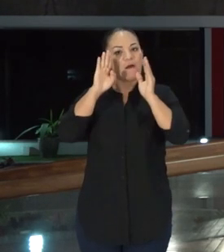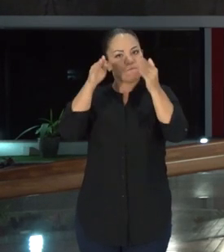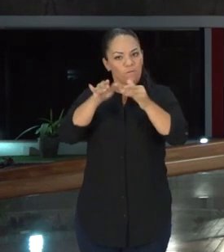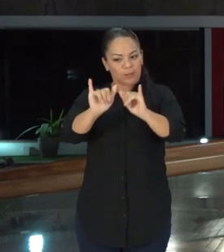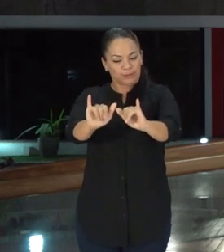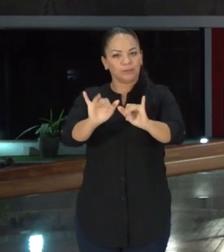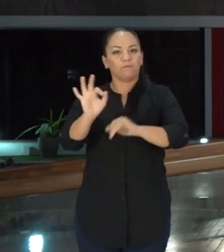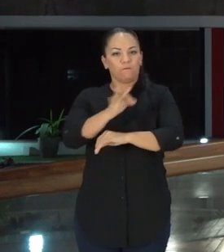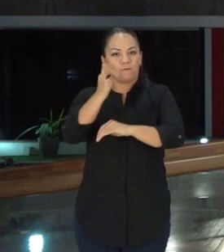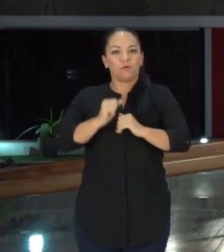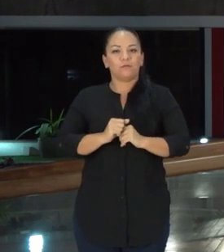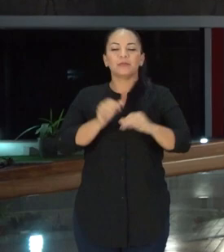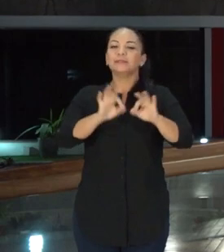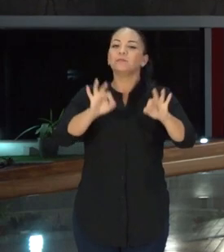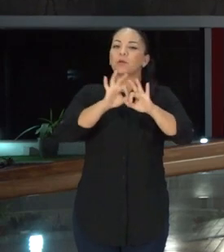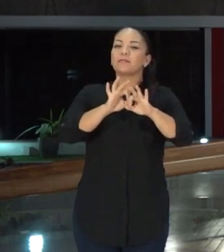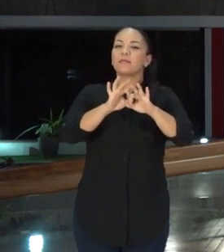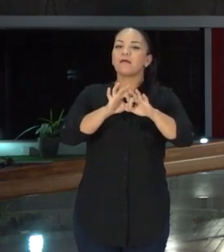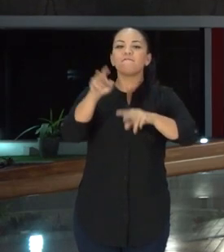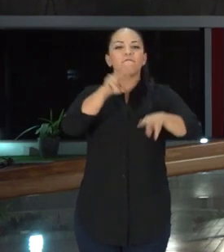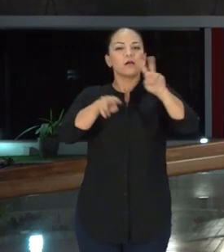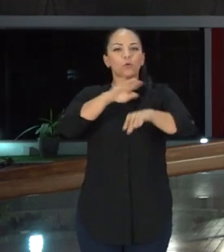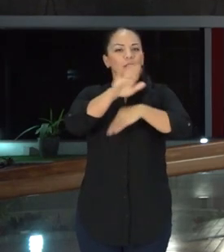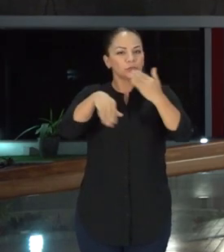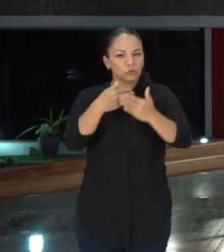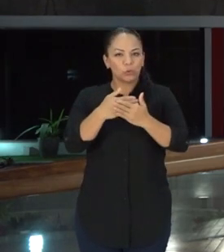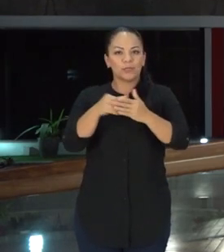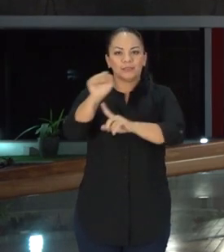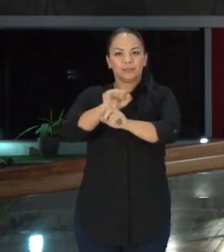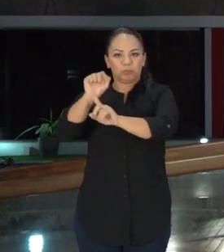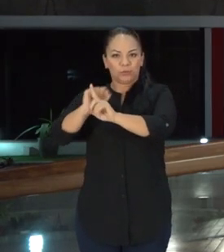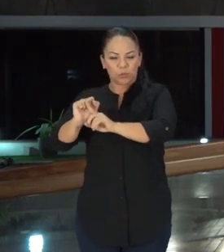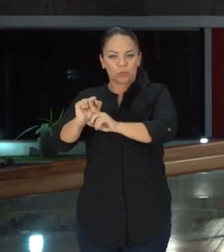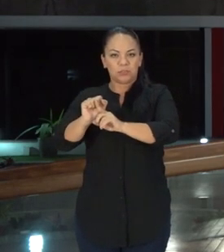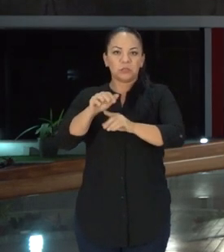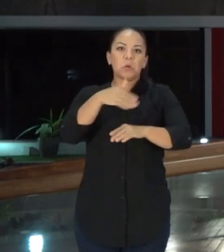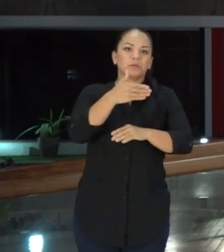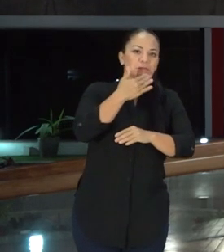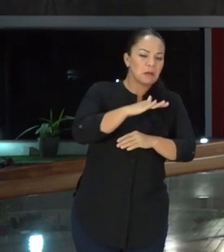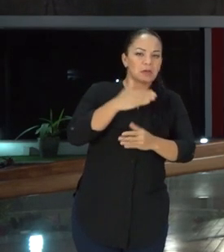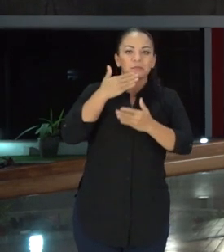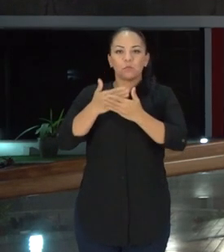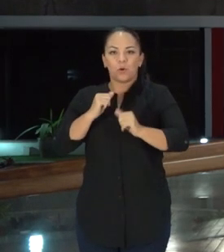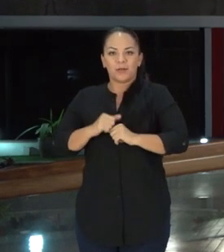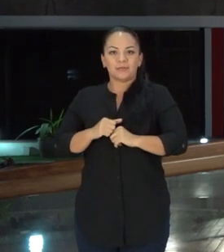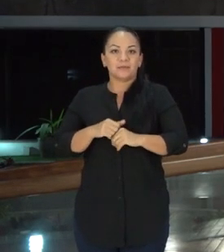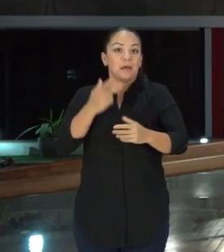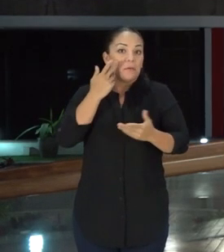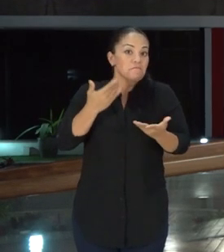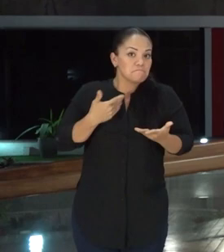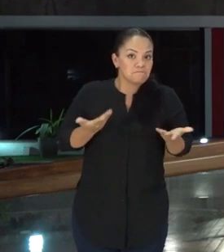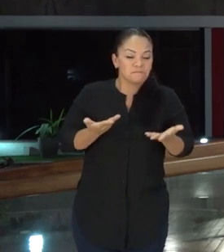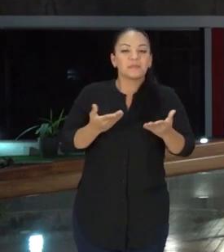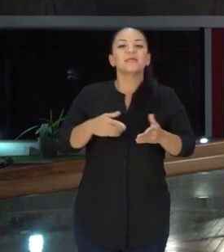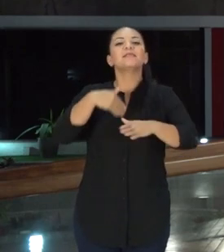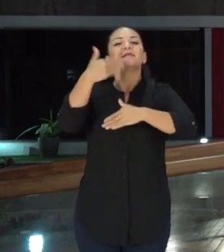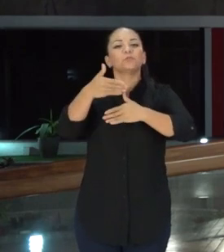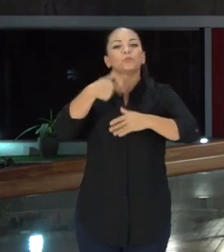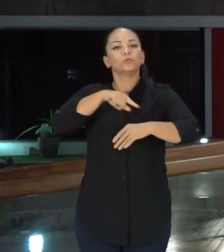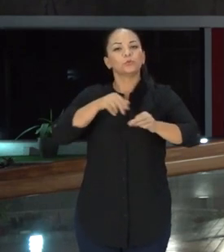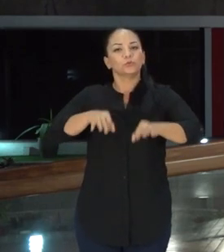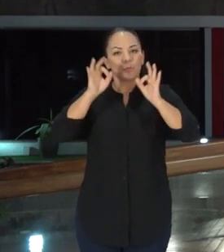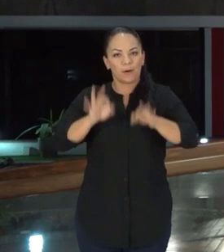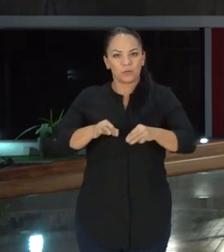valorar todos los pros y todos los contras, si los hubiese, y tomar una decisión, como somos